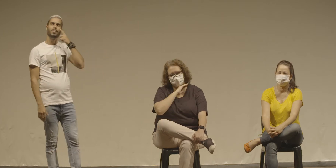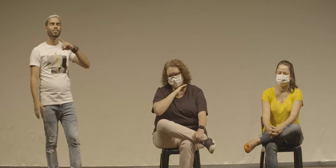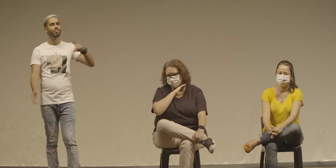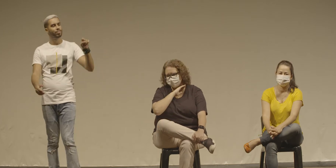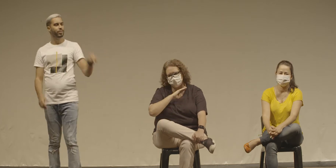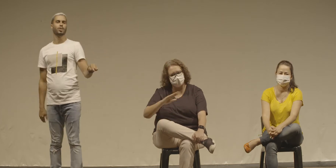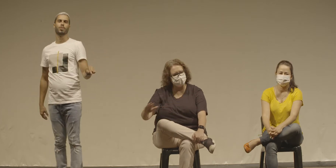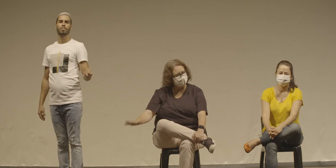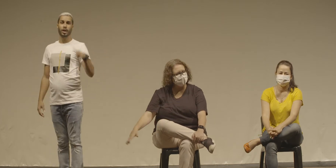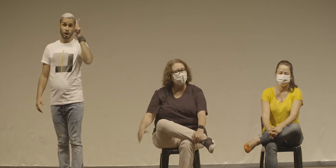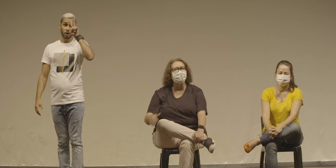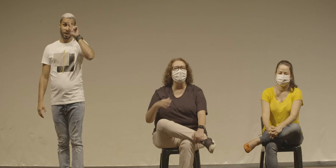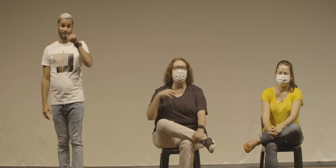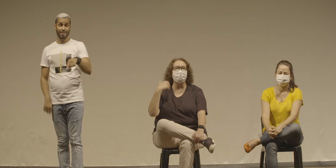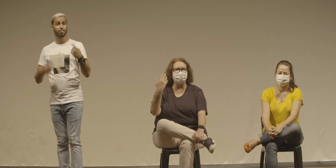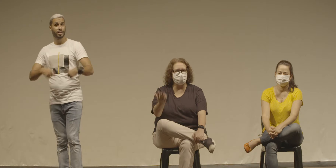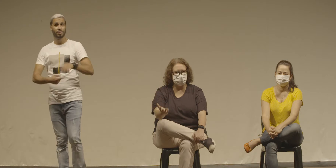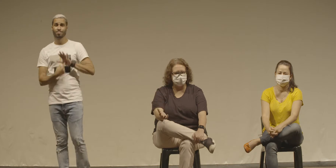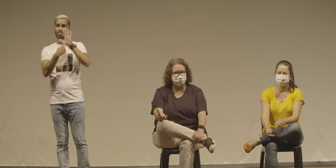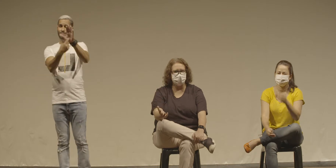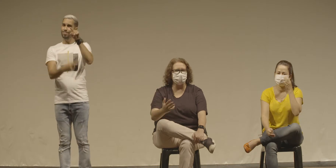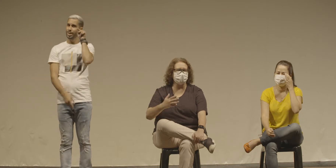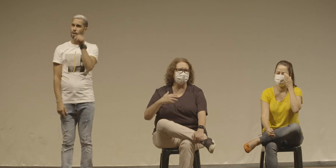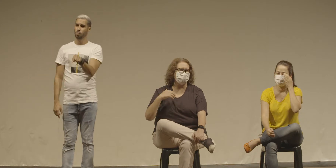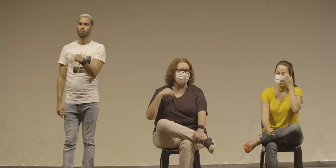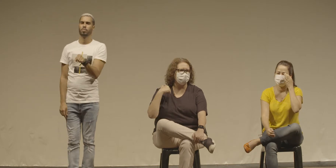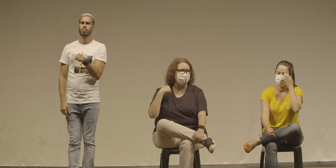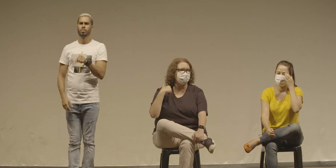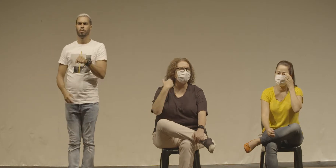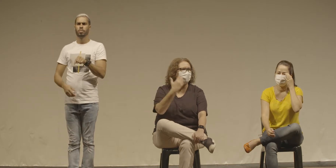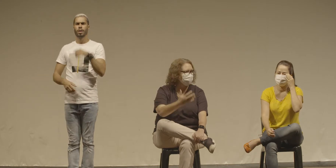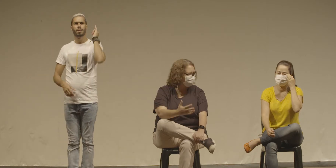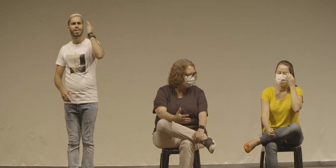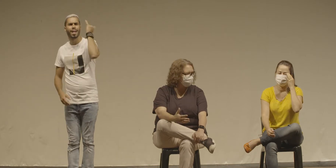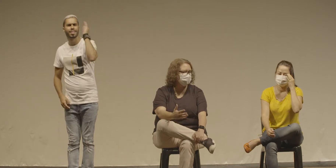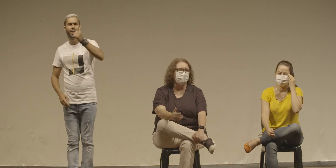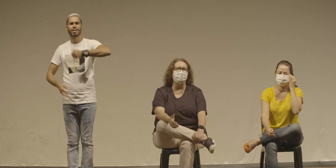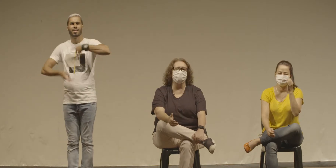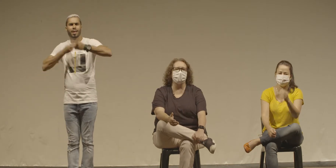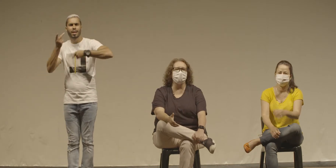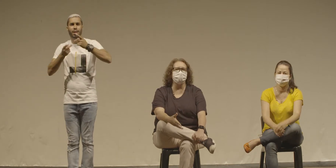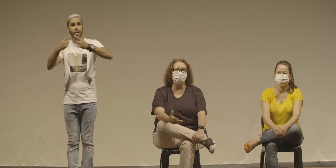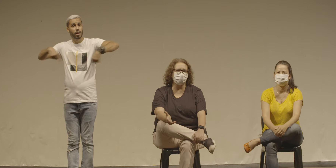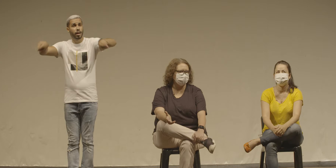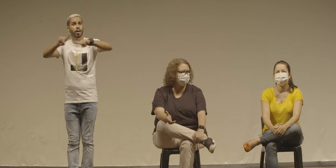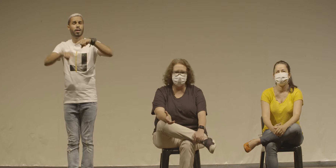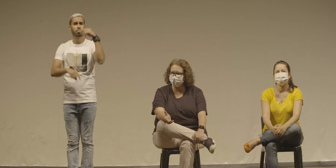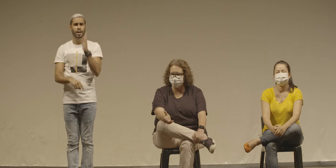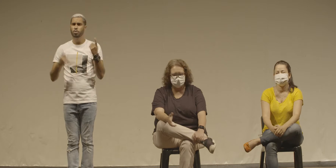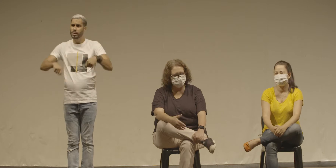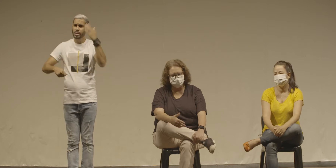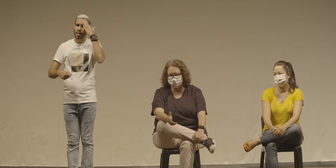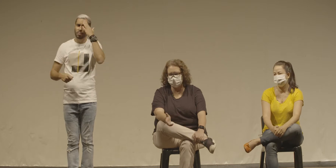isso que a gente precisa retratar, contar para as pessoas, para que as pessoas saibam disso, né? Muitas pessoas